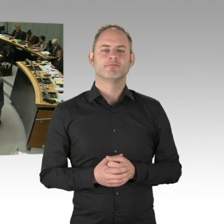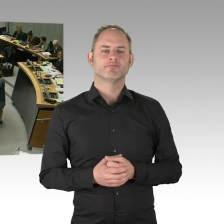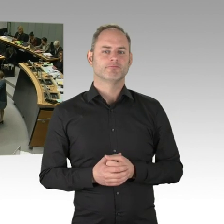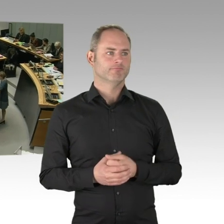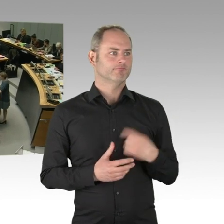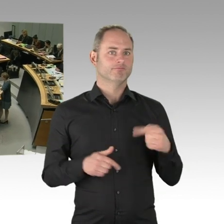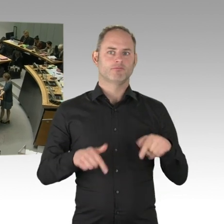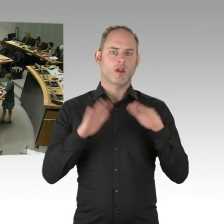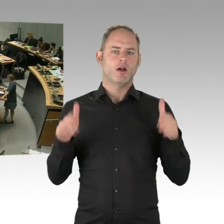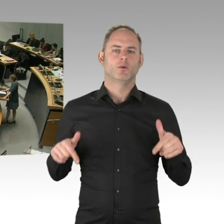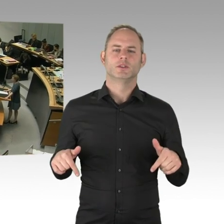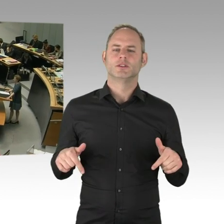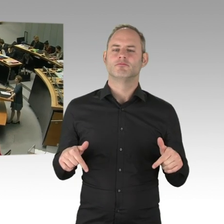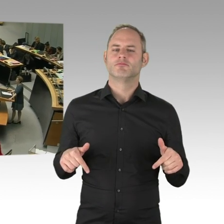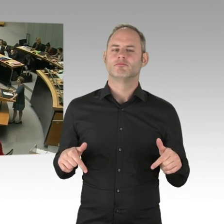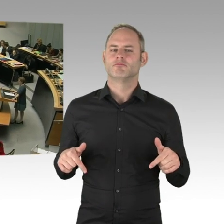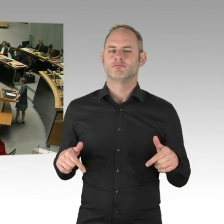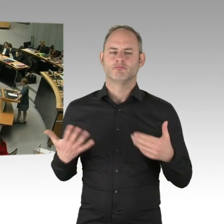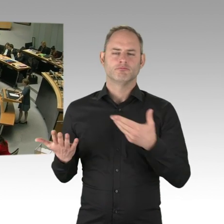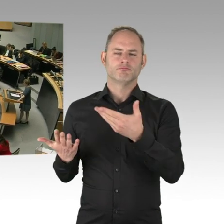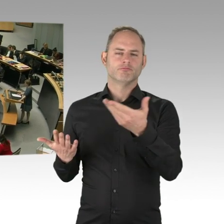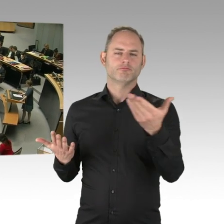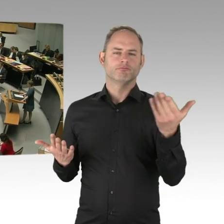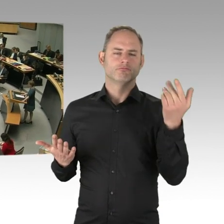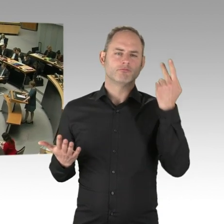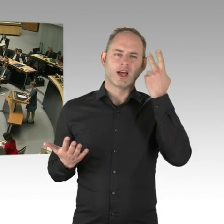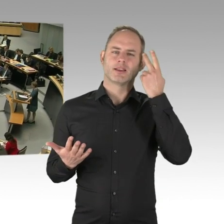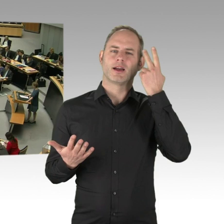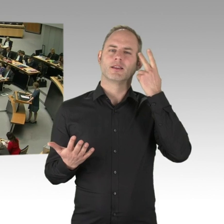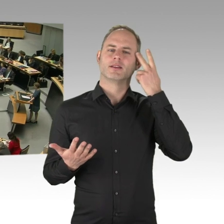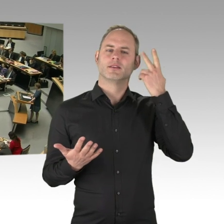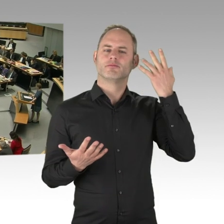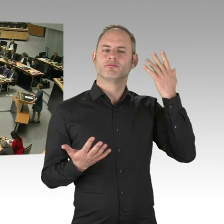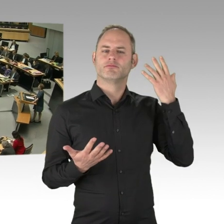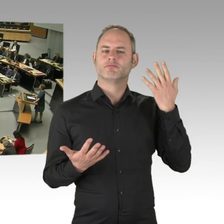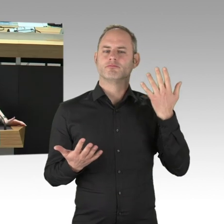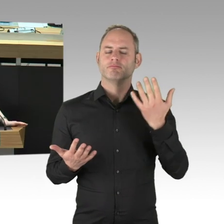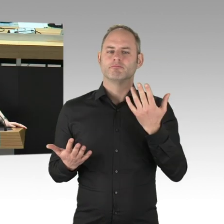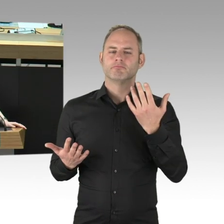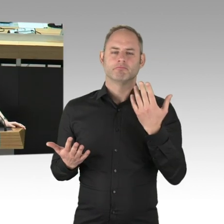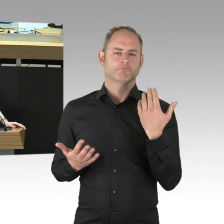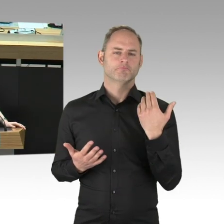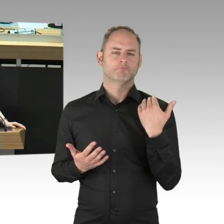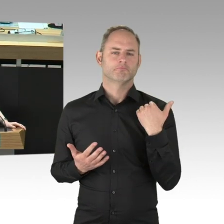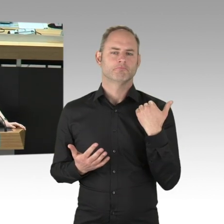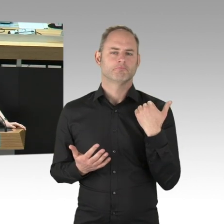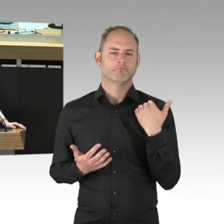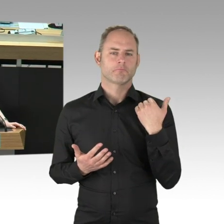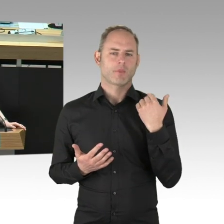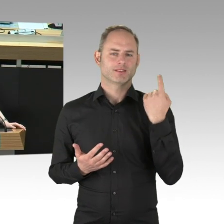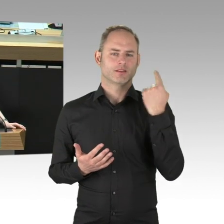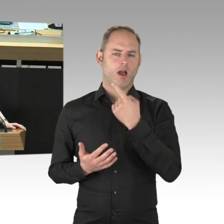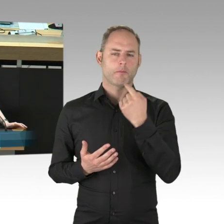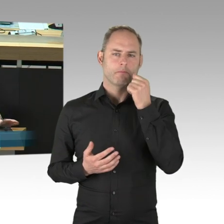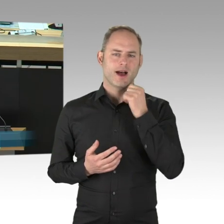fraktionsübergreifenden Entschließungsantrag gefasst gegen jeden Antisemitismus für jüdisches Leben in Berlin. Diese Entschließung war und ist ein